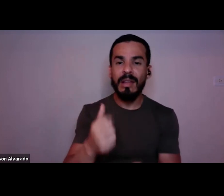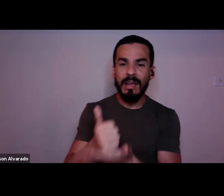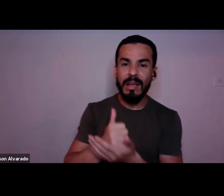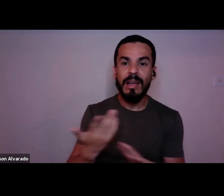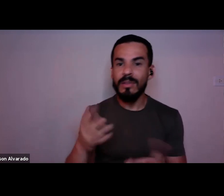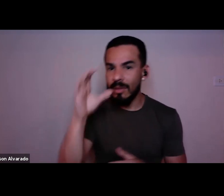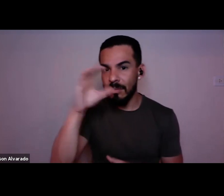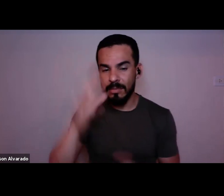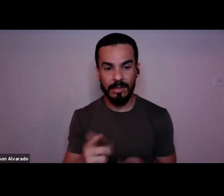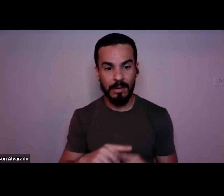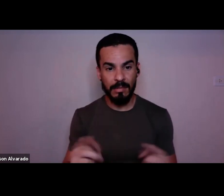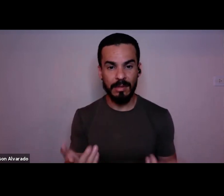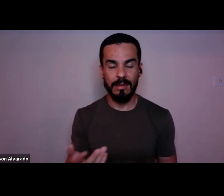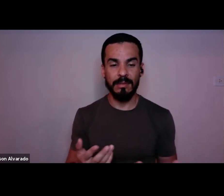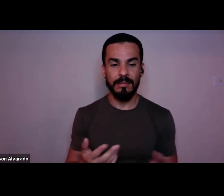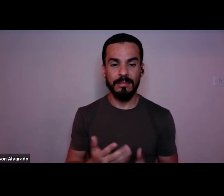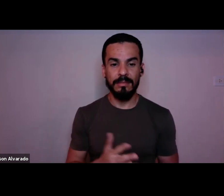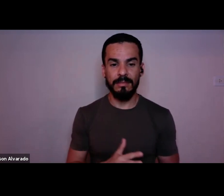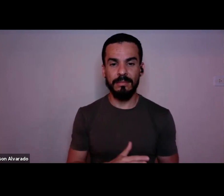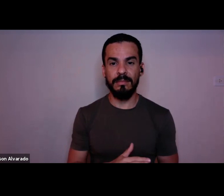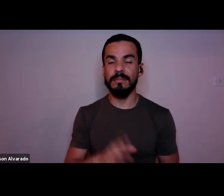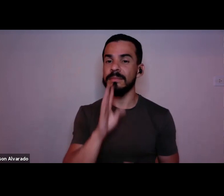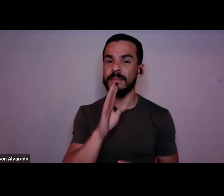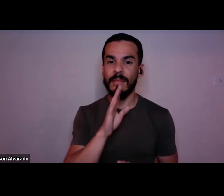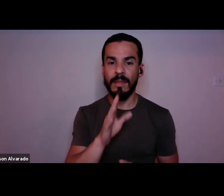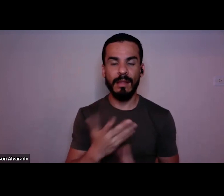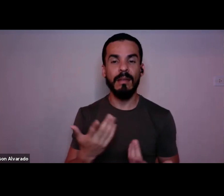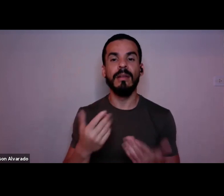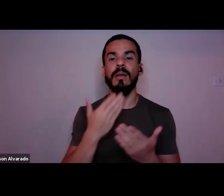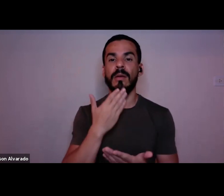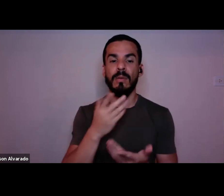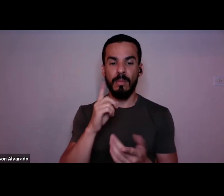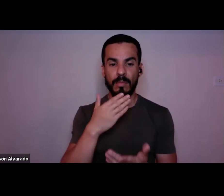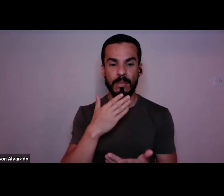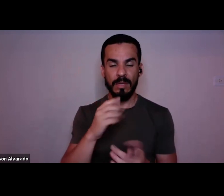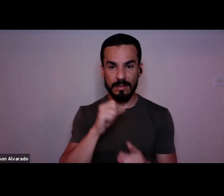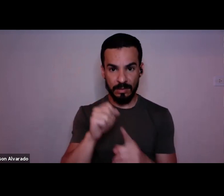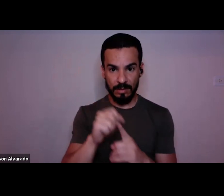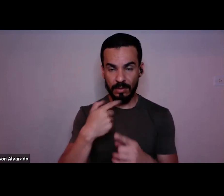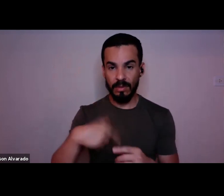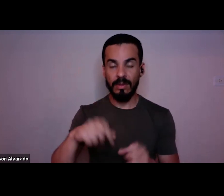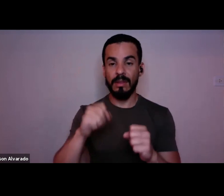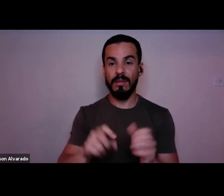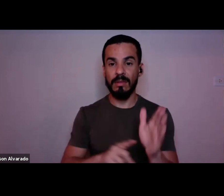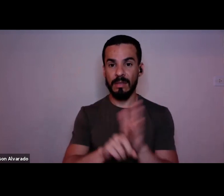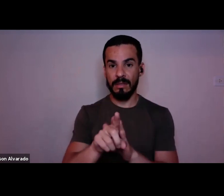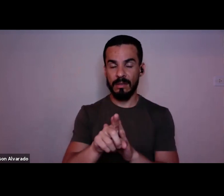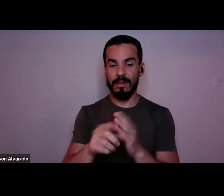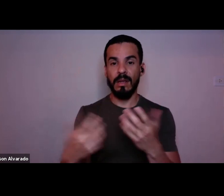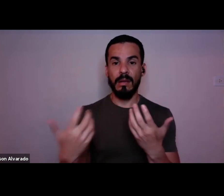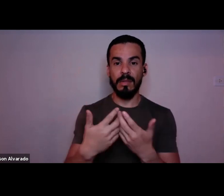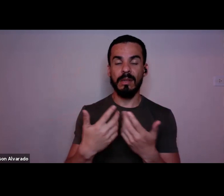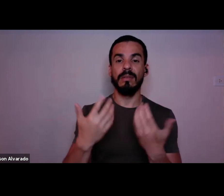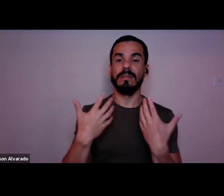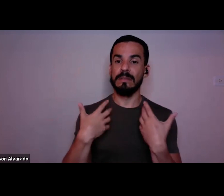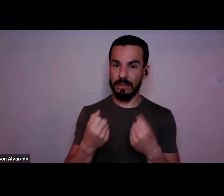pero bueno de verdad hablémoslo con buenas situación donde debo desarrollar un apego sano y un apego tóxico